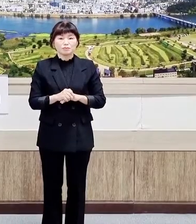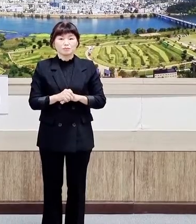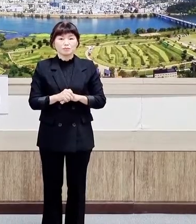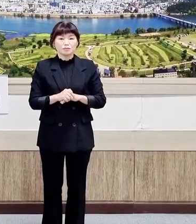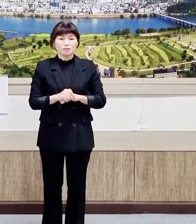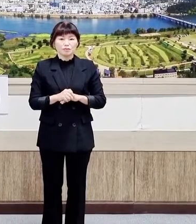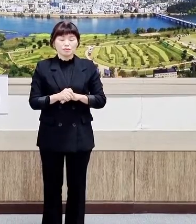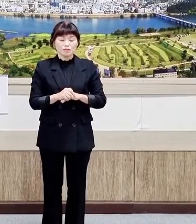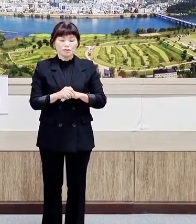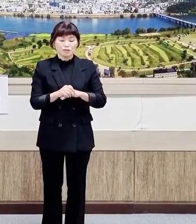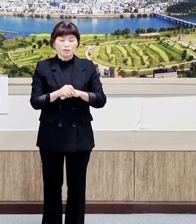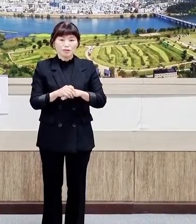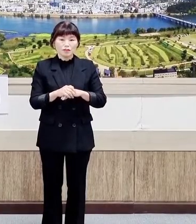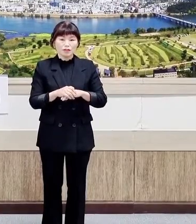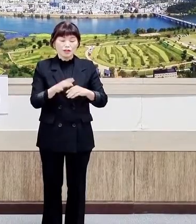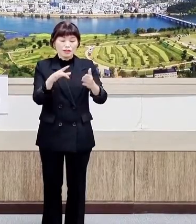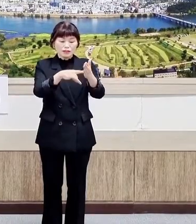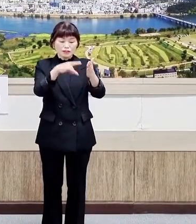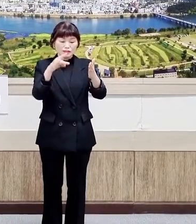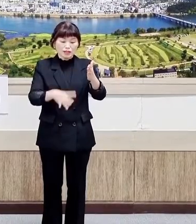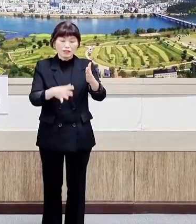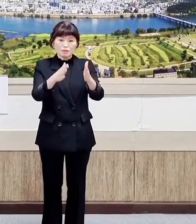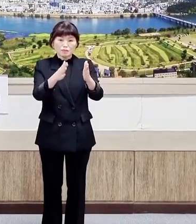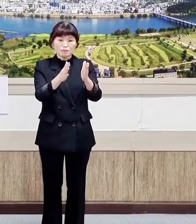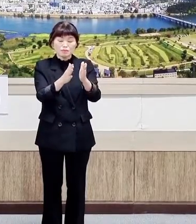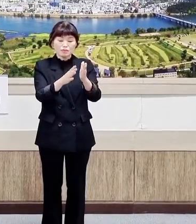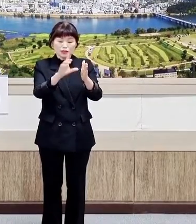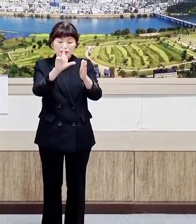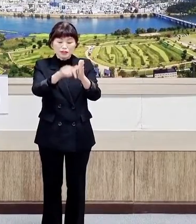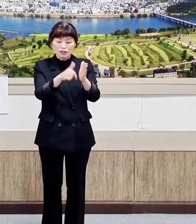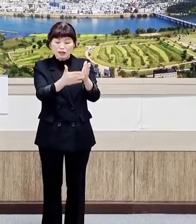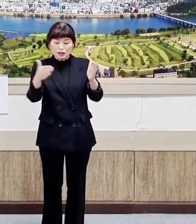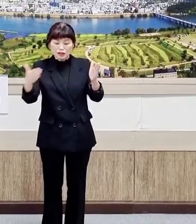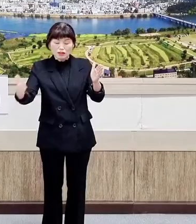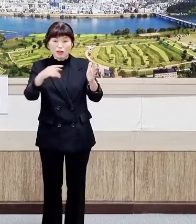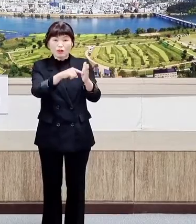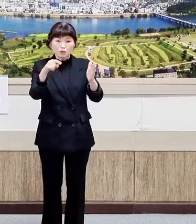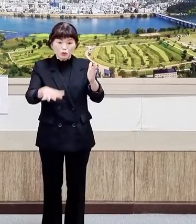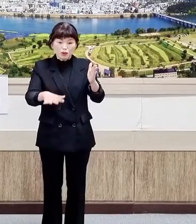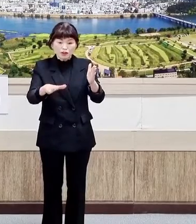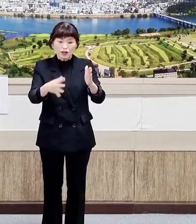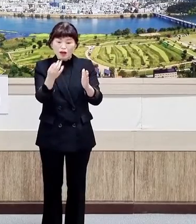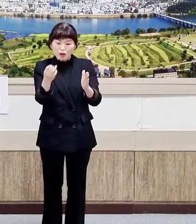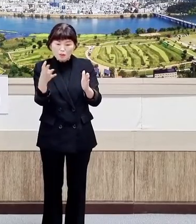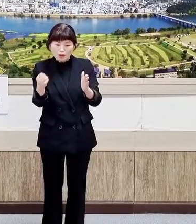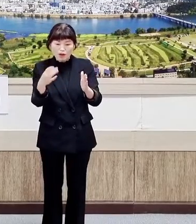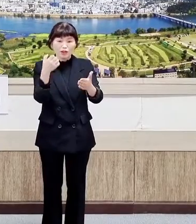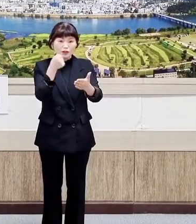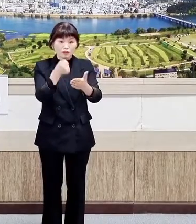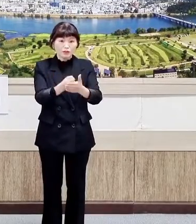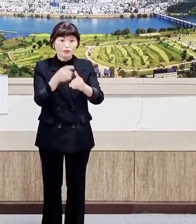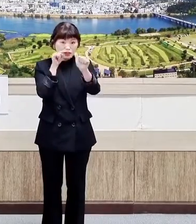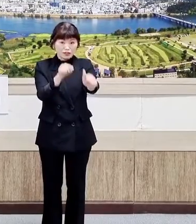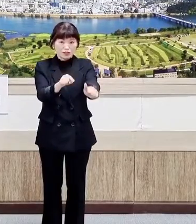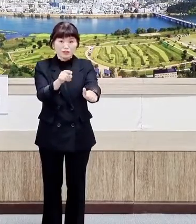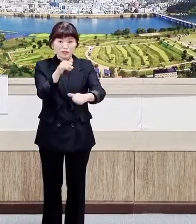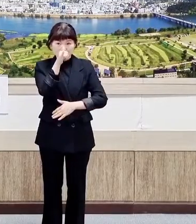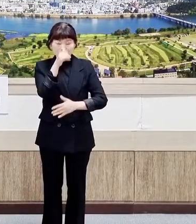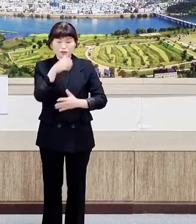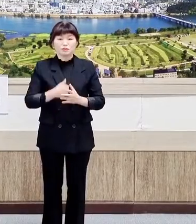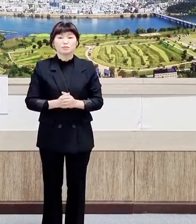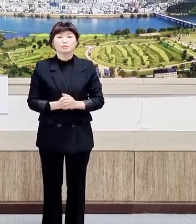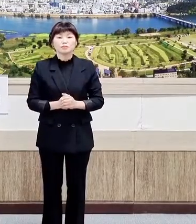전 심사 청구서를 제출하였습니다. 이에 양평군은 개시 시점